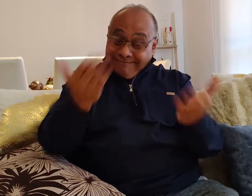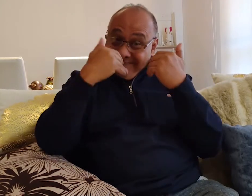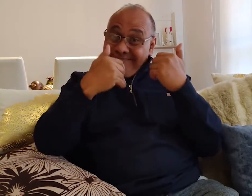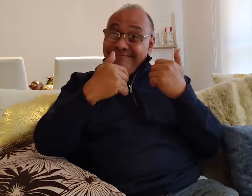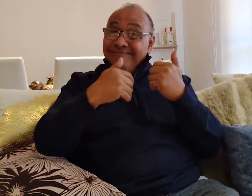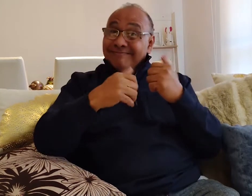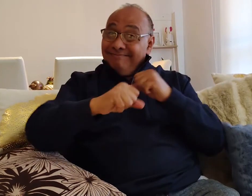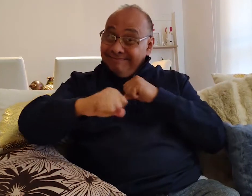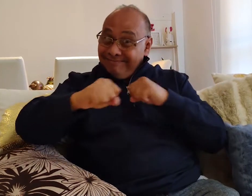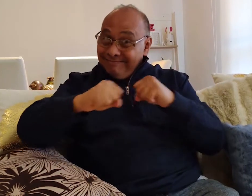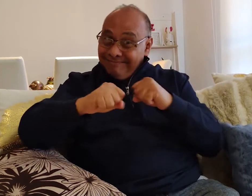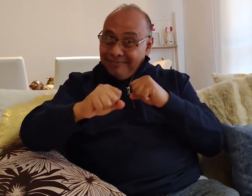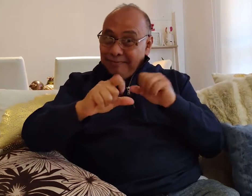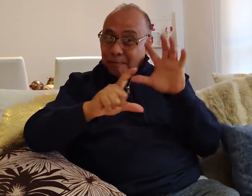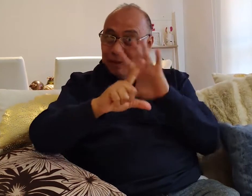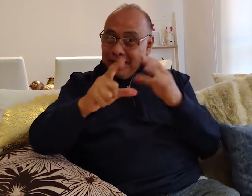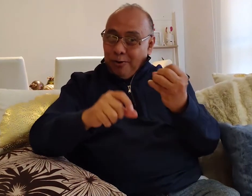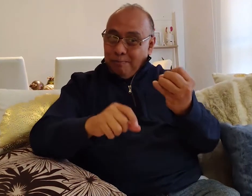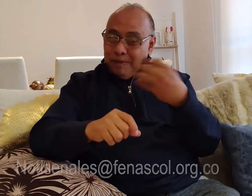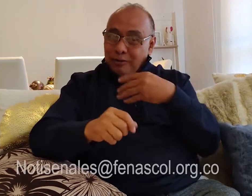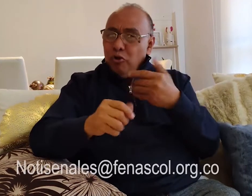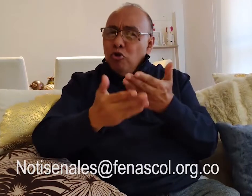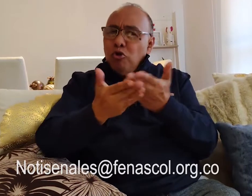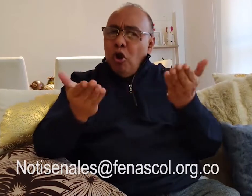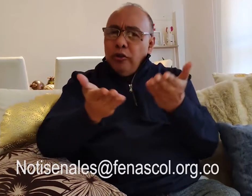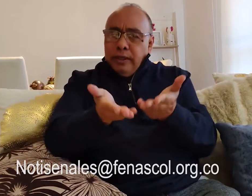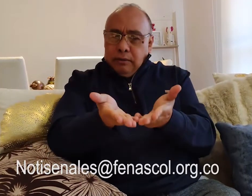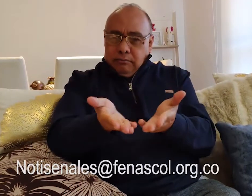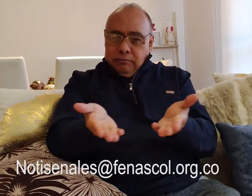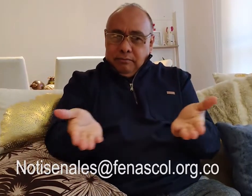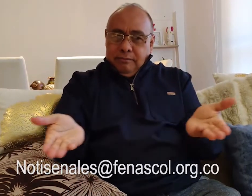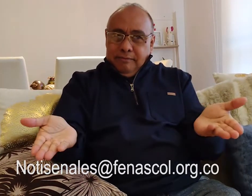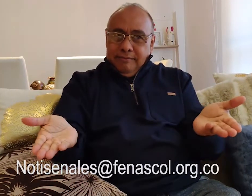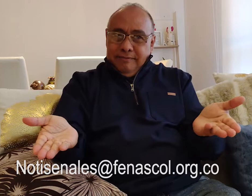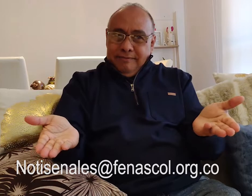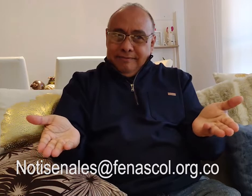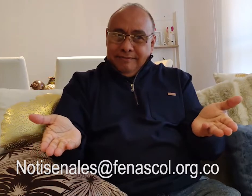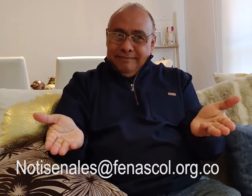tomar decisión en su posición. Vamos, compártanos su opinión a esta dirección.